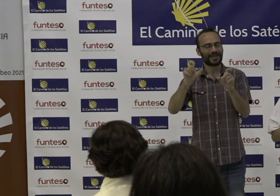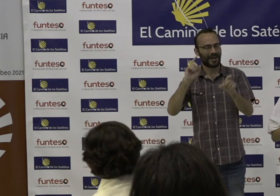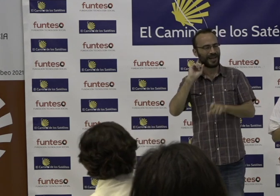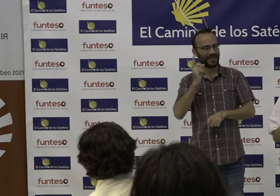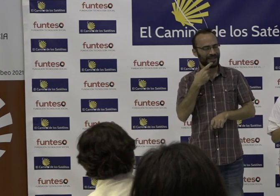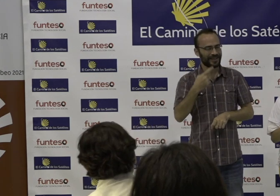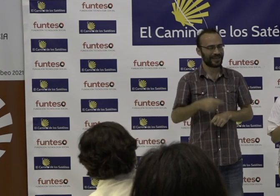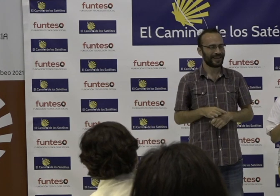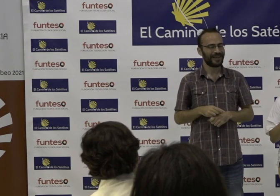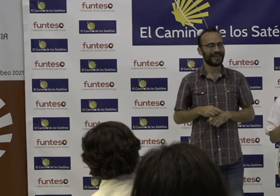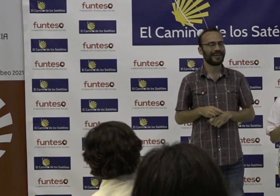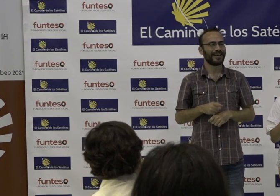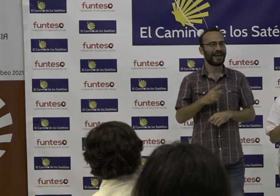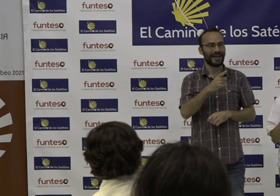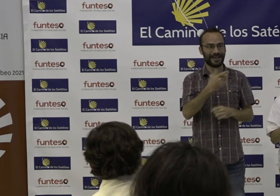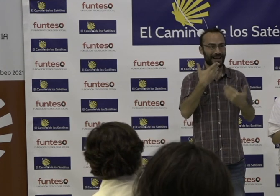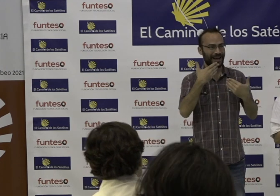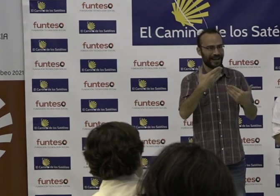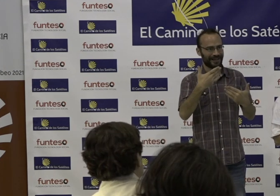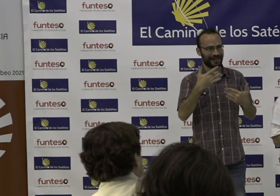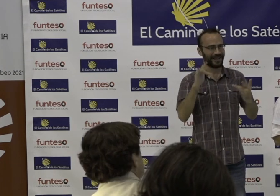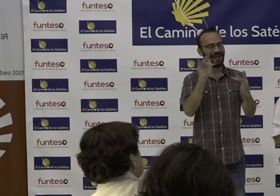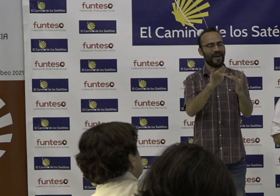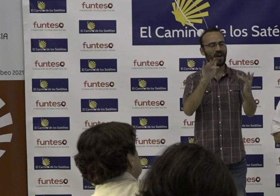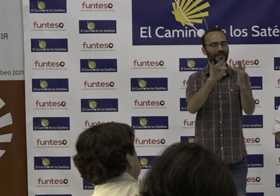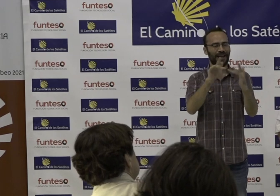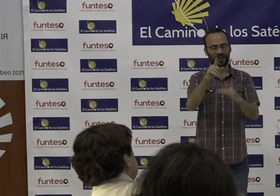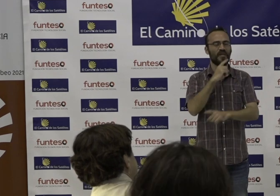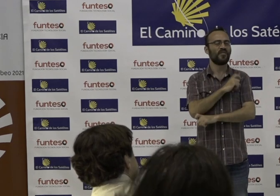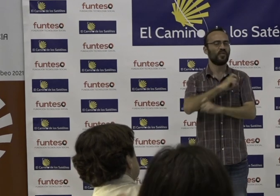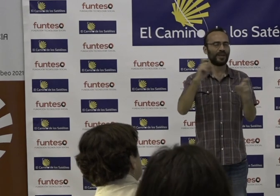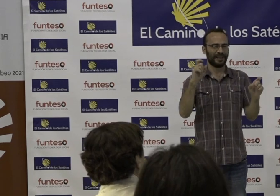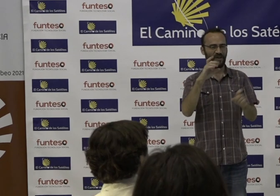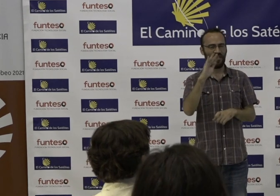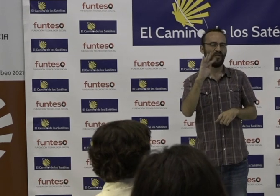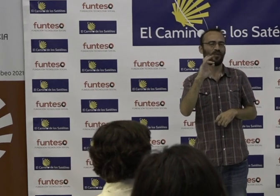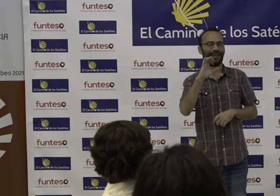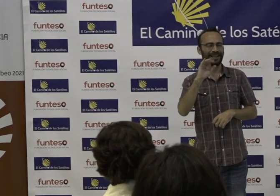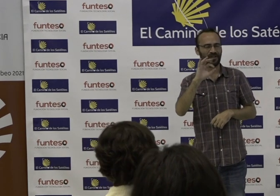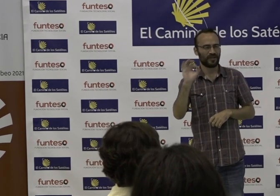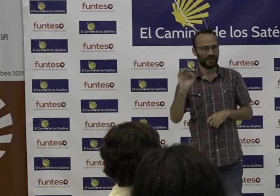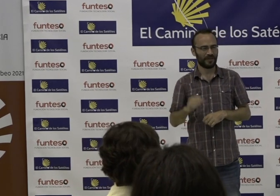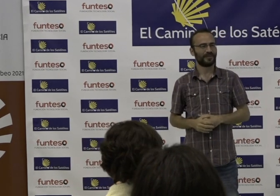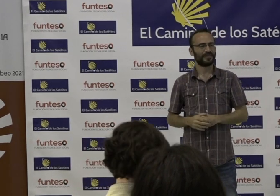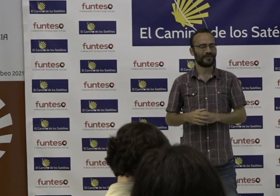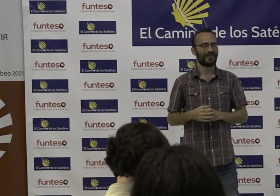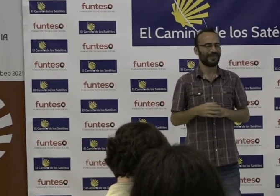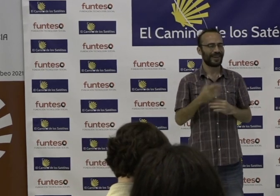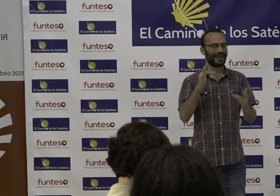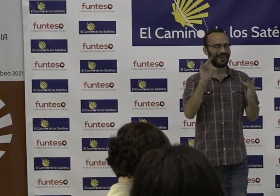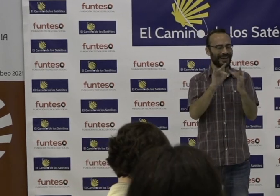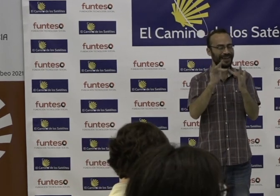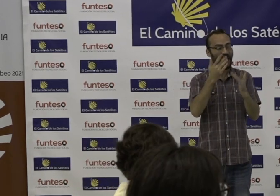y allí tuvimos la oportunidad de ponernos en contacto con Fonteso. Allí nació nuestro... Bueno, nos